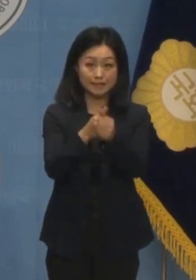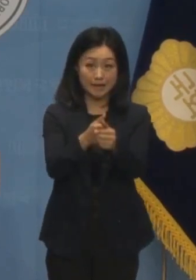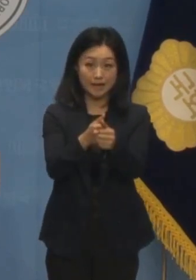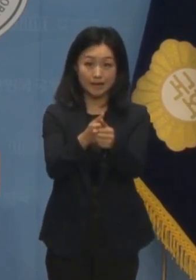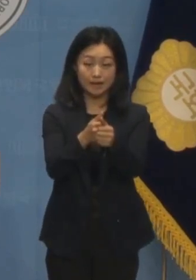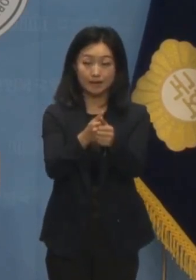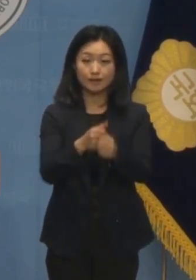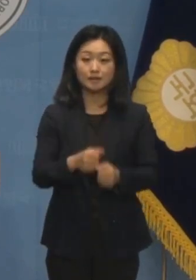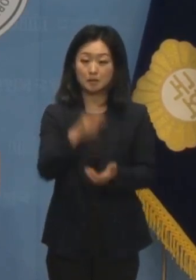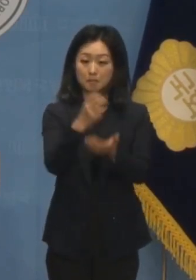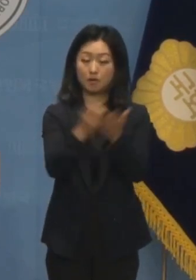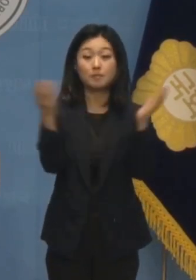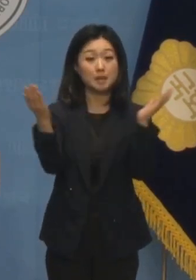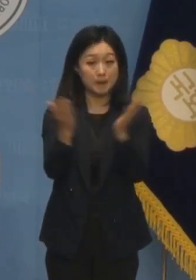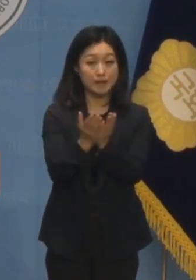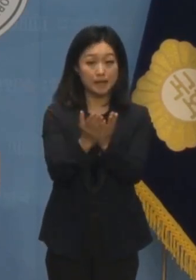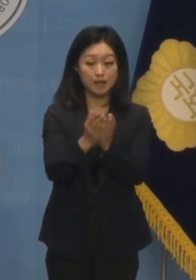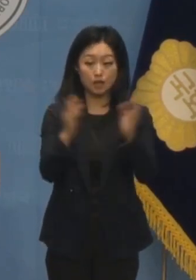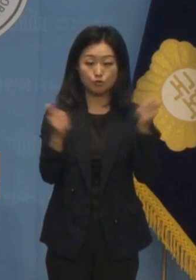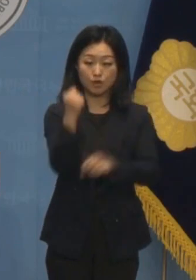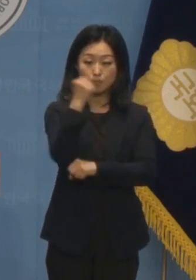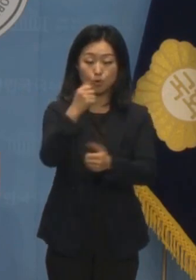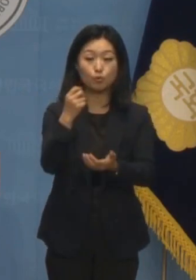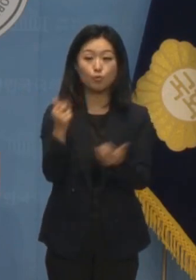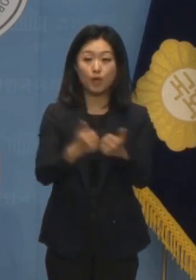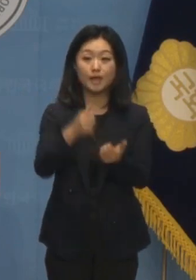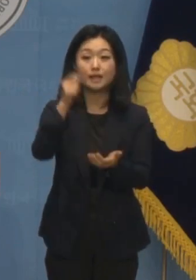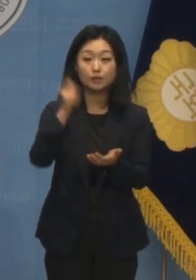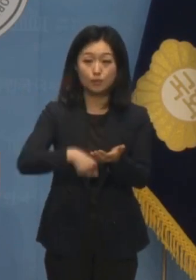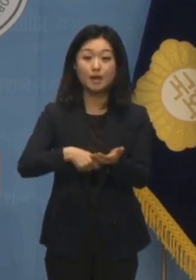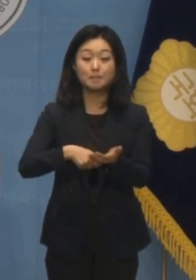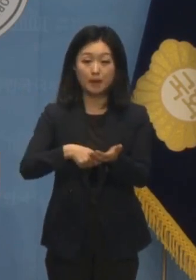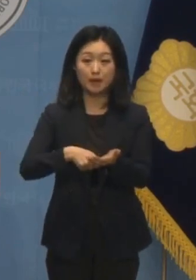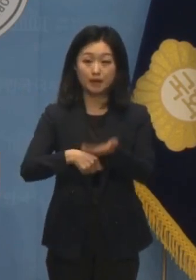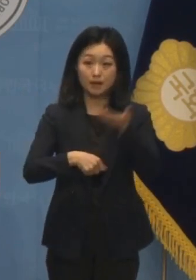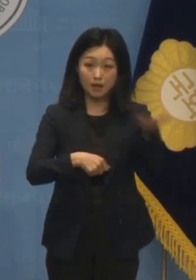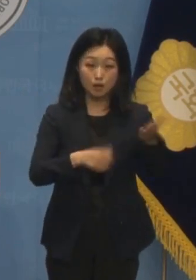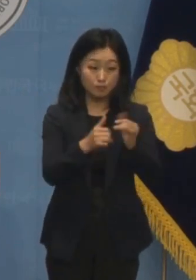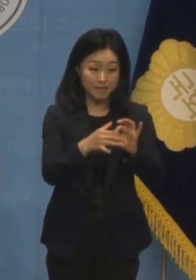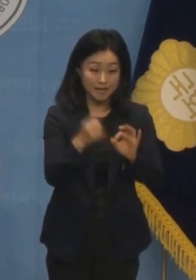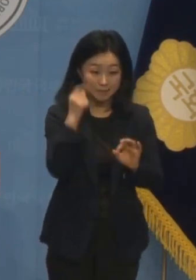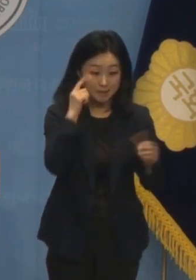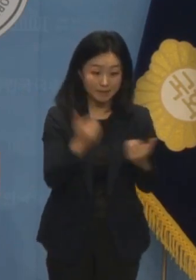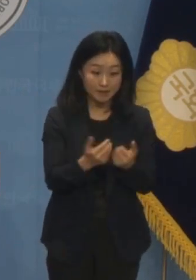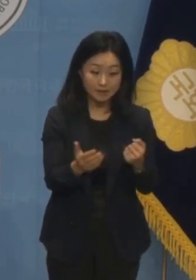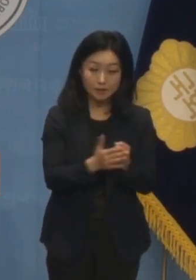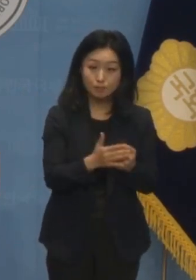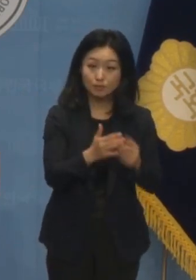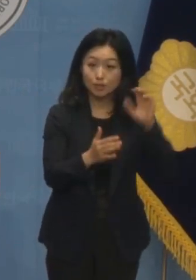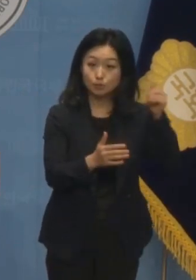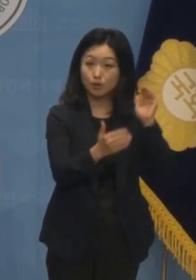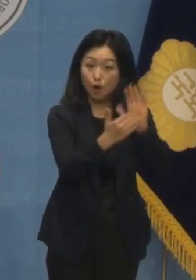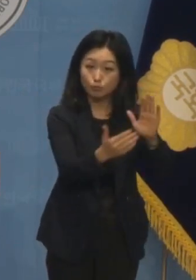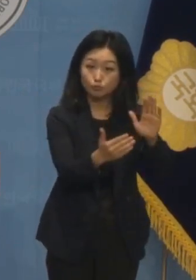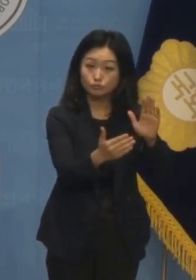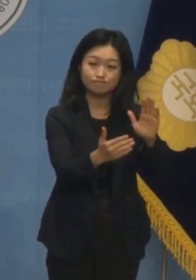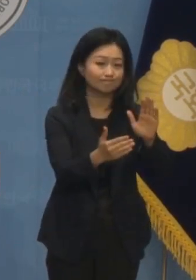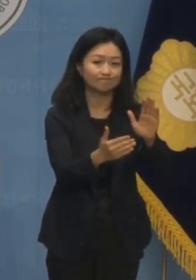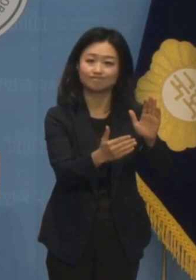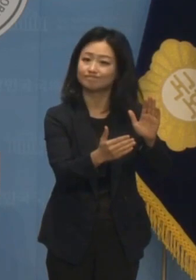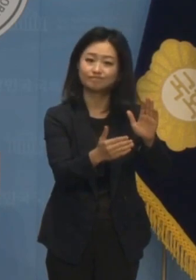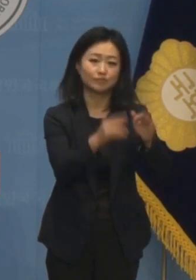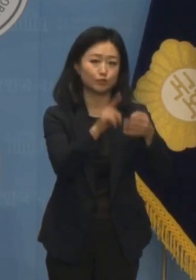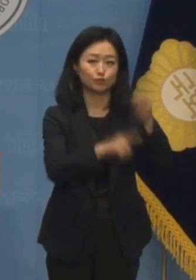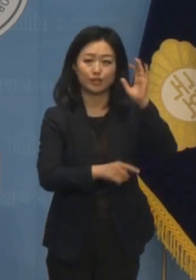따라 적법하게 국회 보내를 통과한 법률을 국민의 힘이 반대한다는 이유로 거부권을 행사했다는 것은